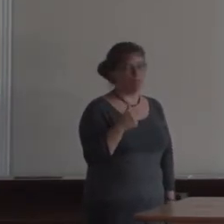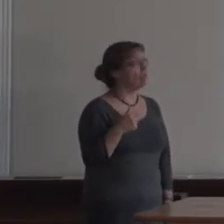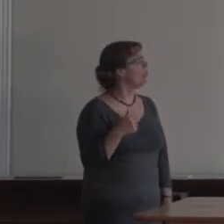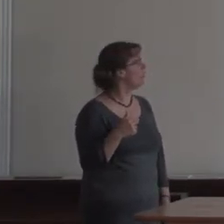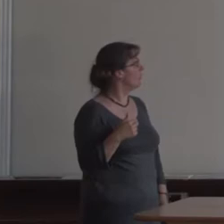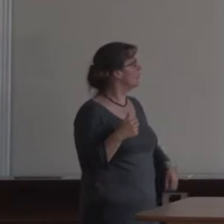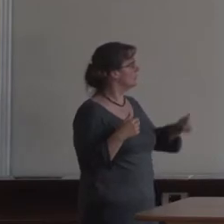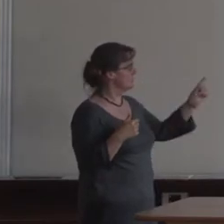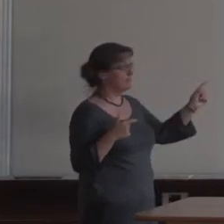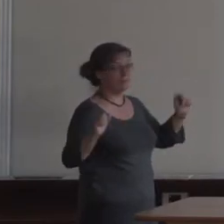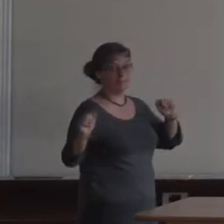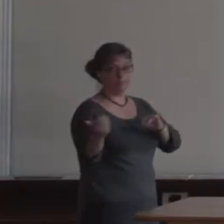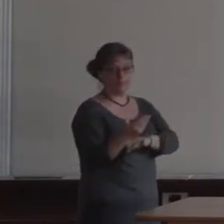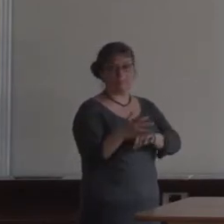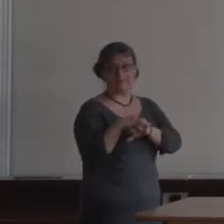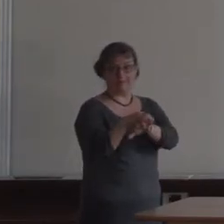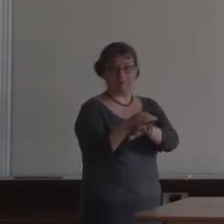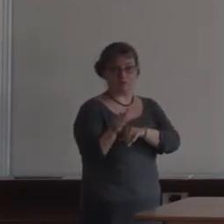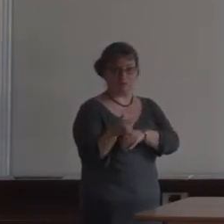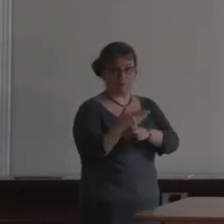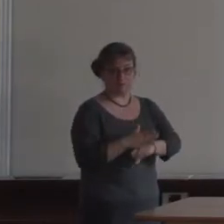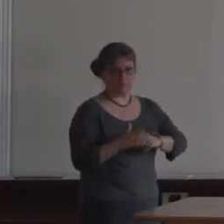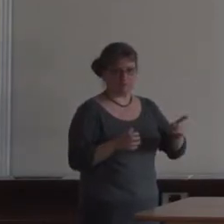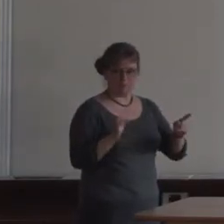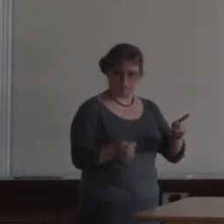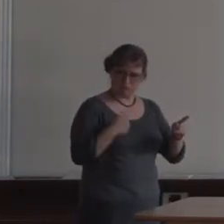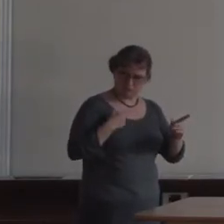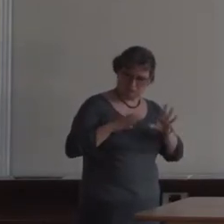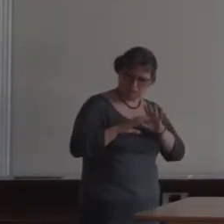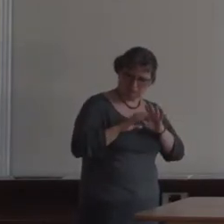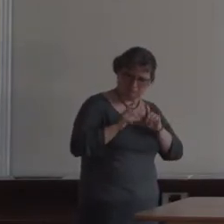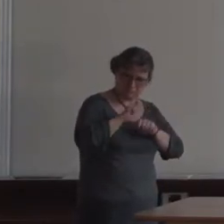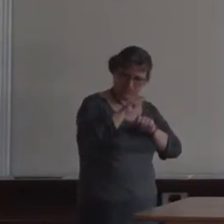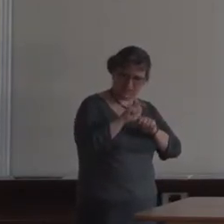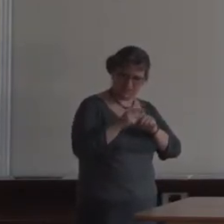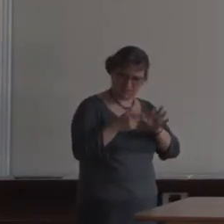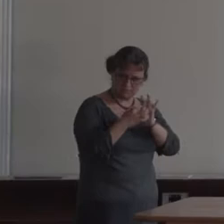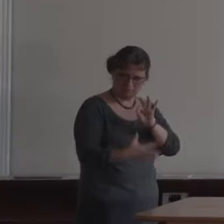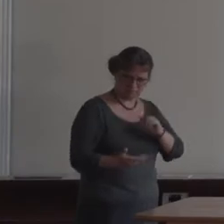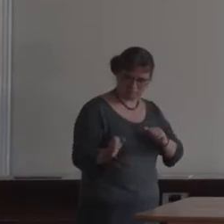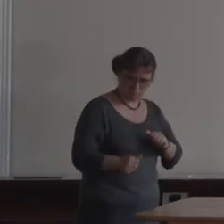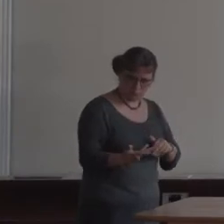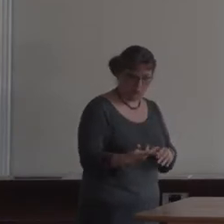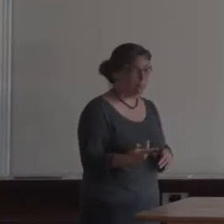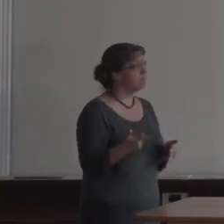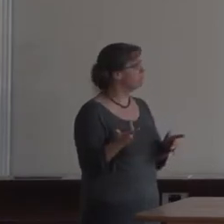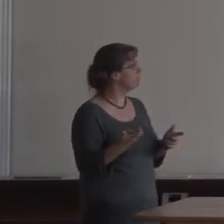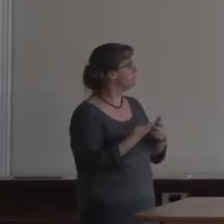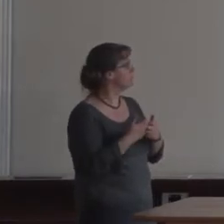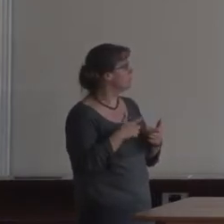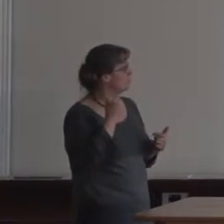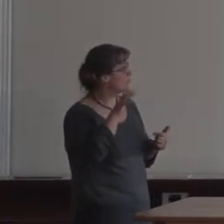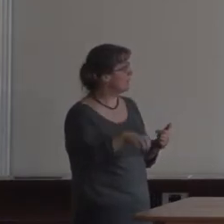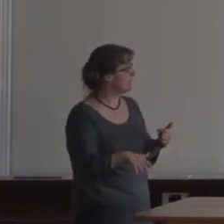des stratégies de génération. On peut lui demander qu'est-ce qu'il doit nous générer. Là, générer du texte. Mais il a aussi des choses